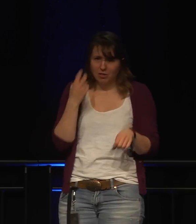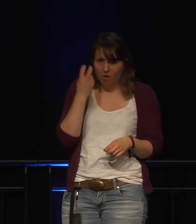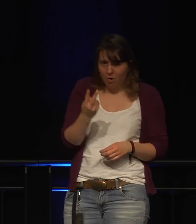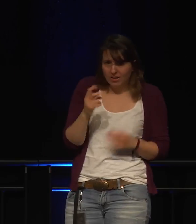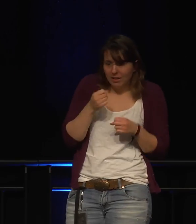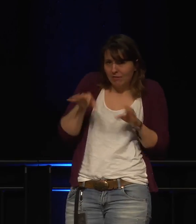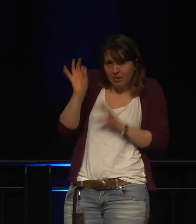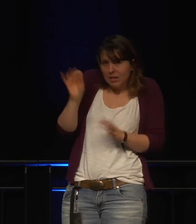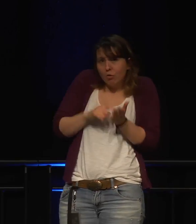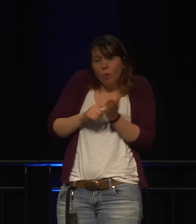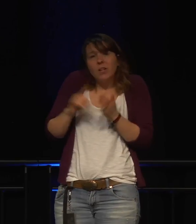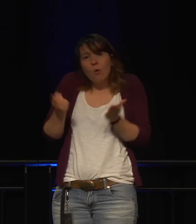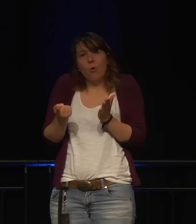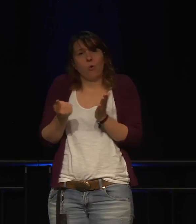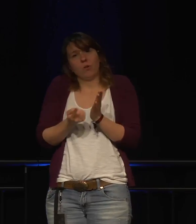pude encontrar en ninguna parte.